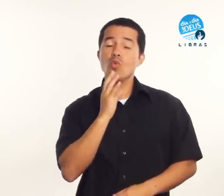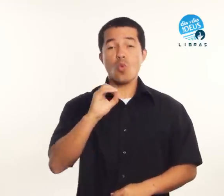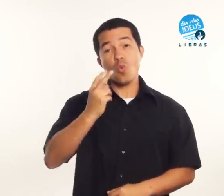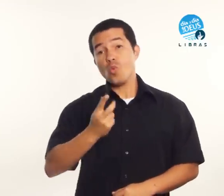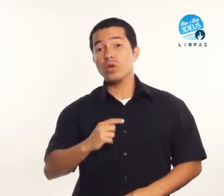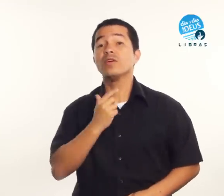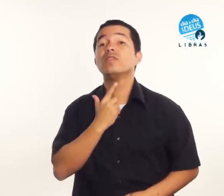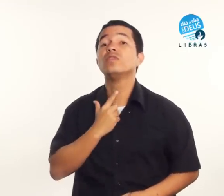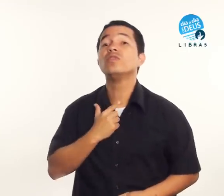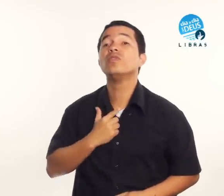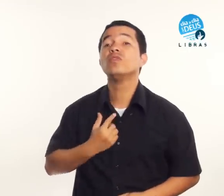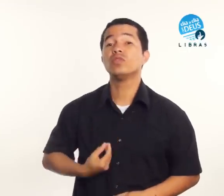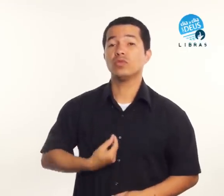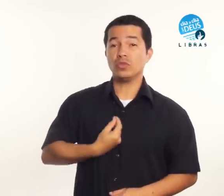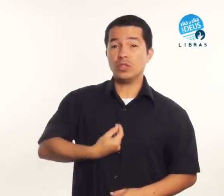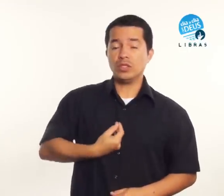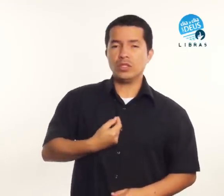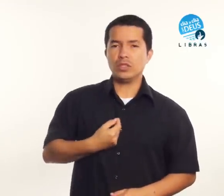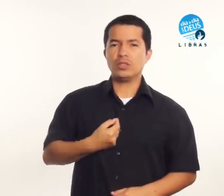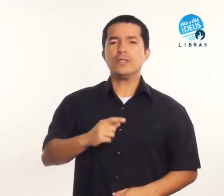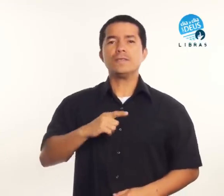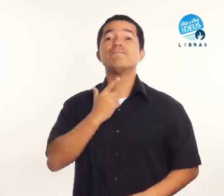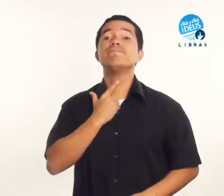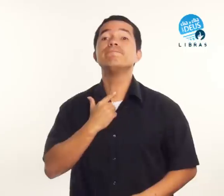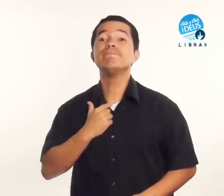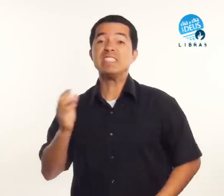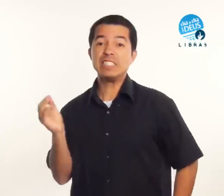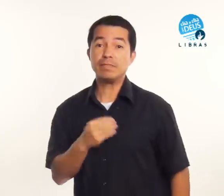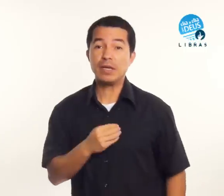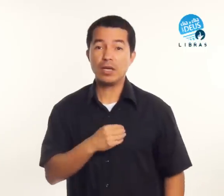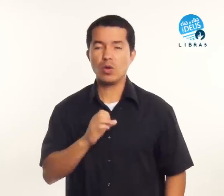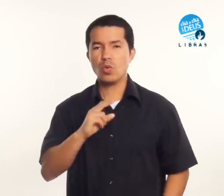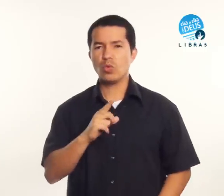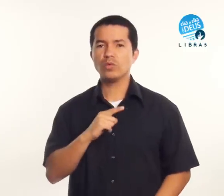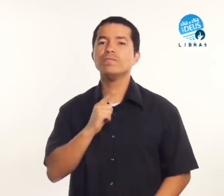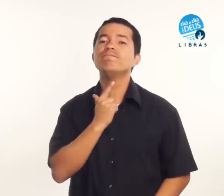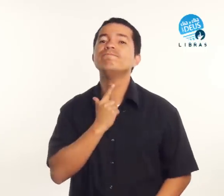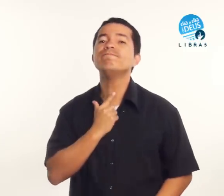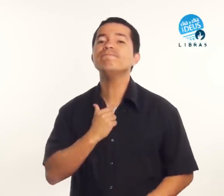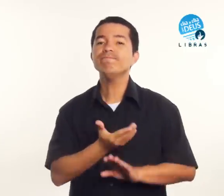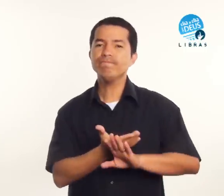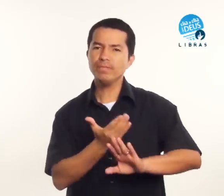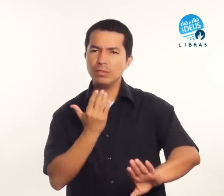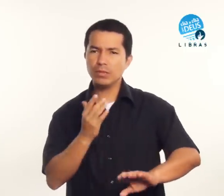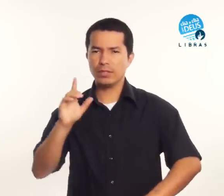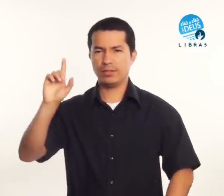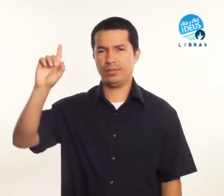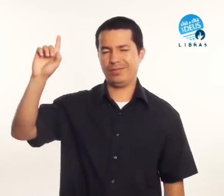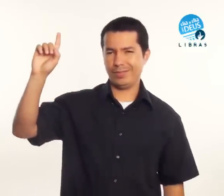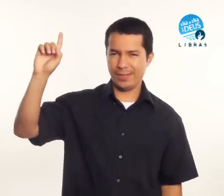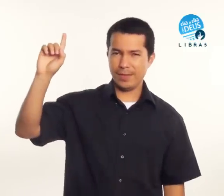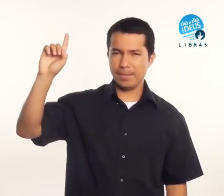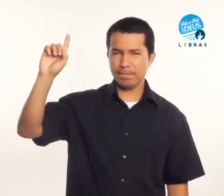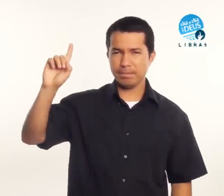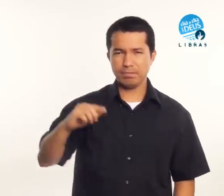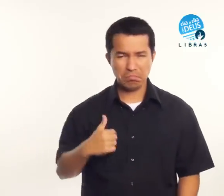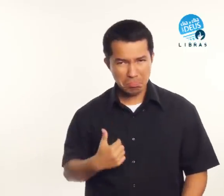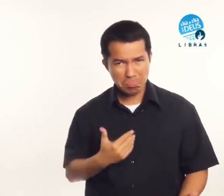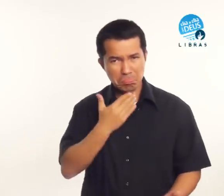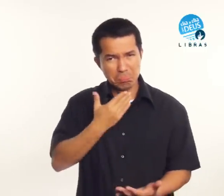provocam o desejo de pecar e o desejo de se afastar de Deus. É interessante que ele